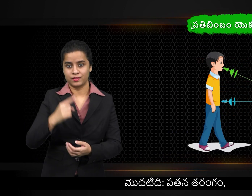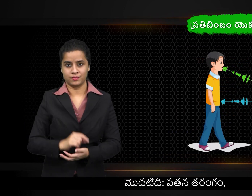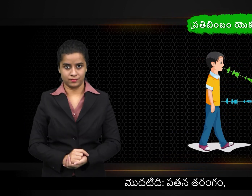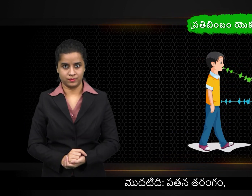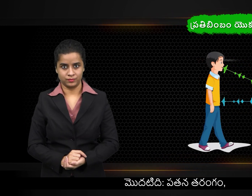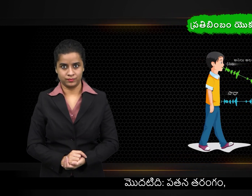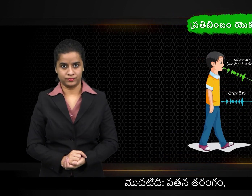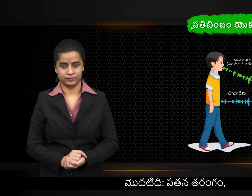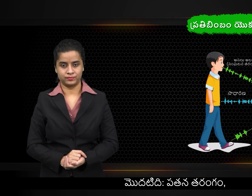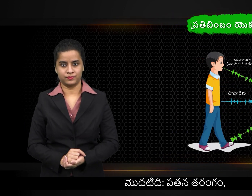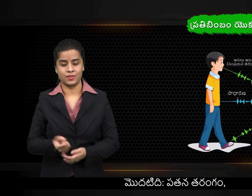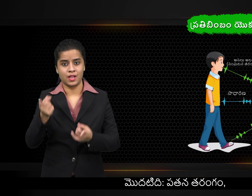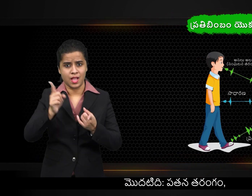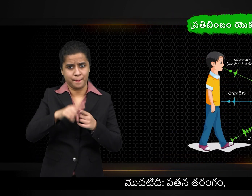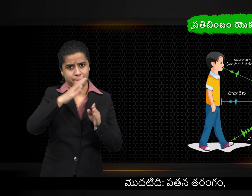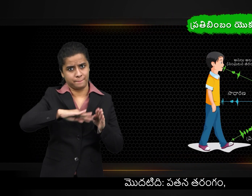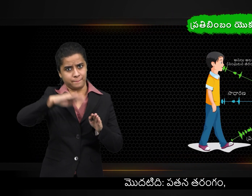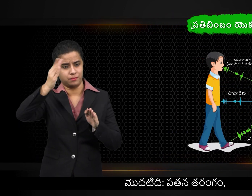మొదటిది పతన తరంగం.